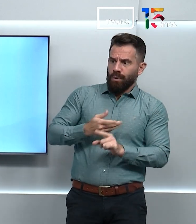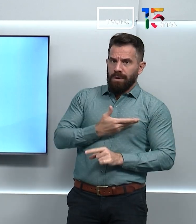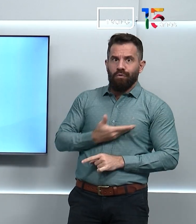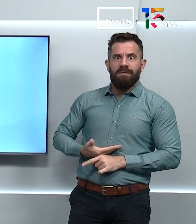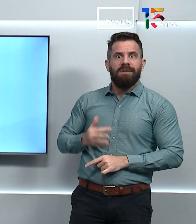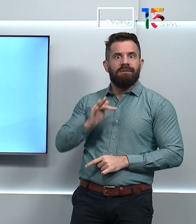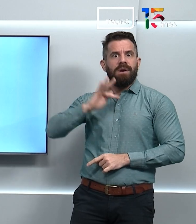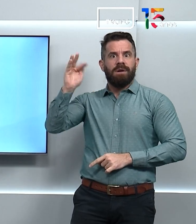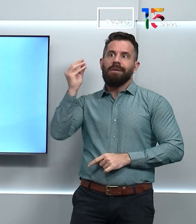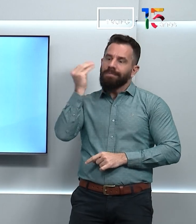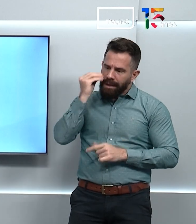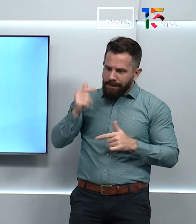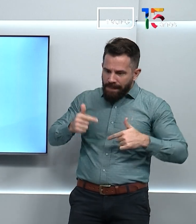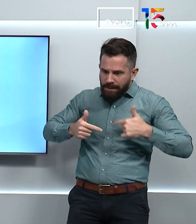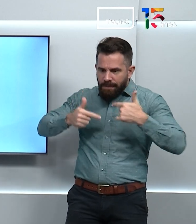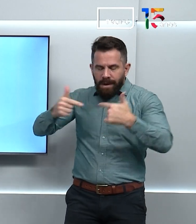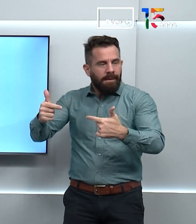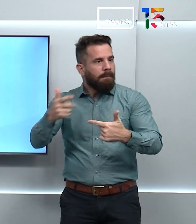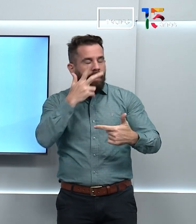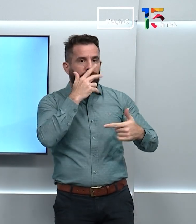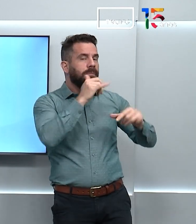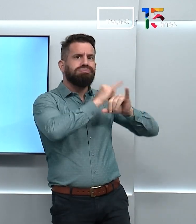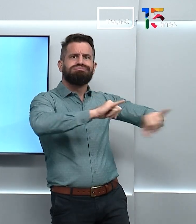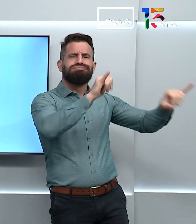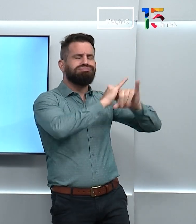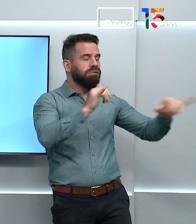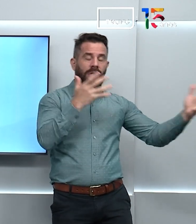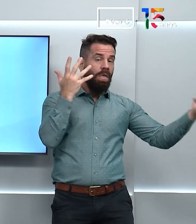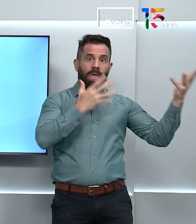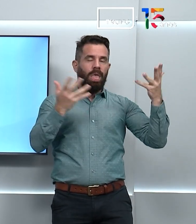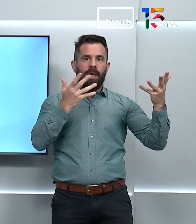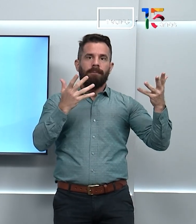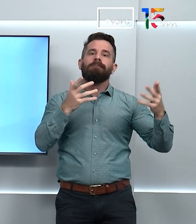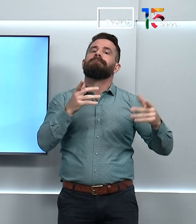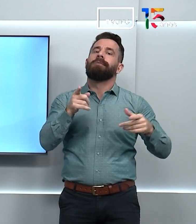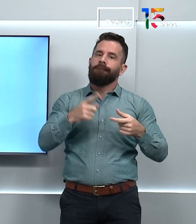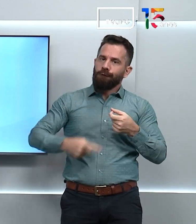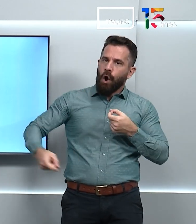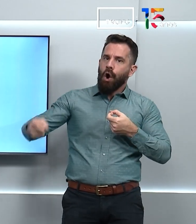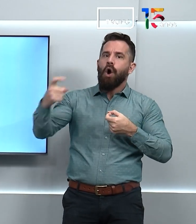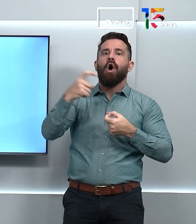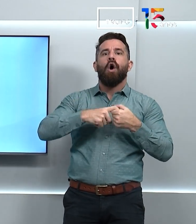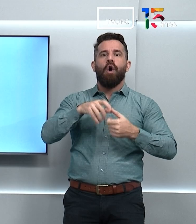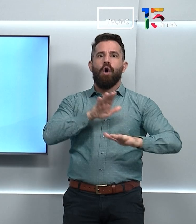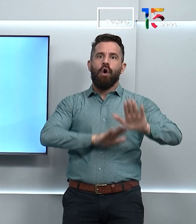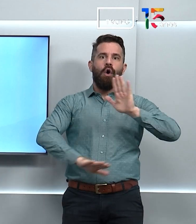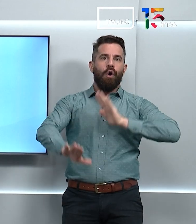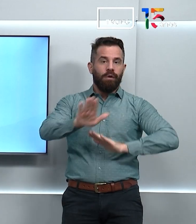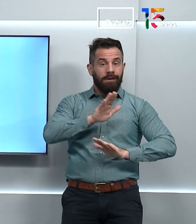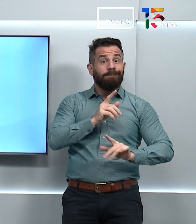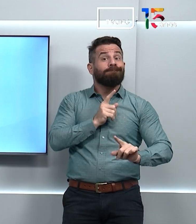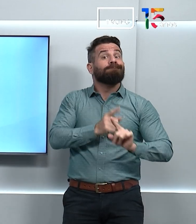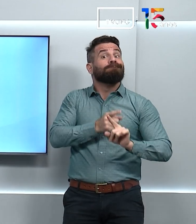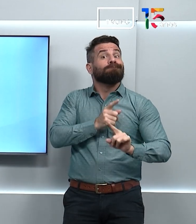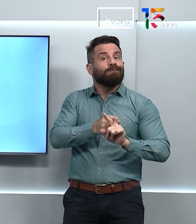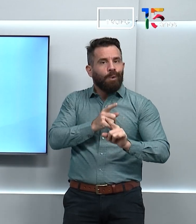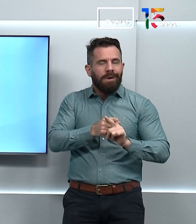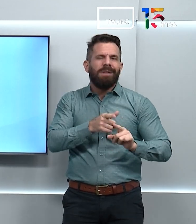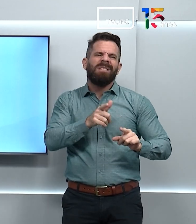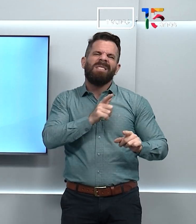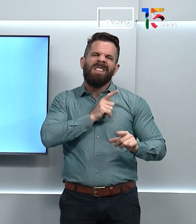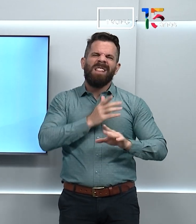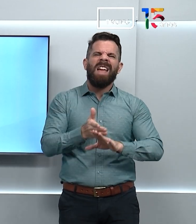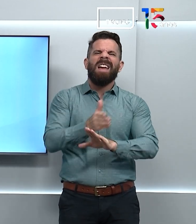federal. Bom, por causa de uma onda de desinformação, o governo desistiu das mudanças na fiscalização do Pix, que tinham